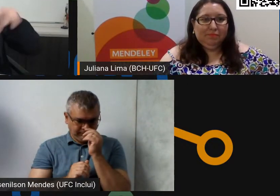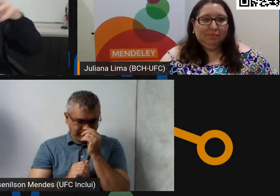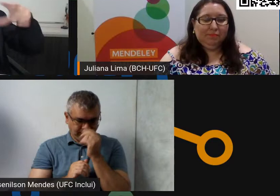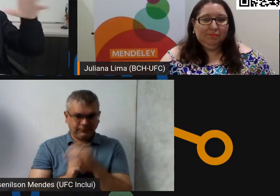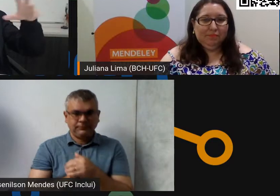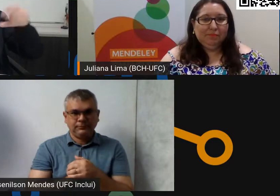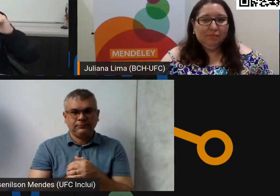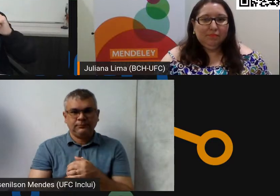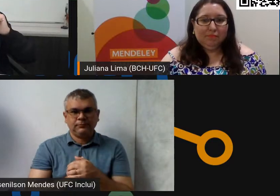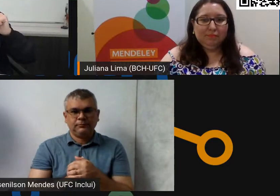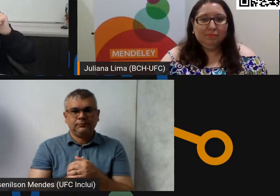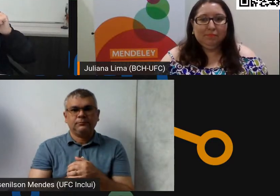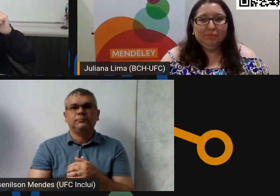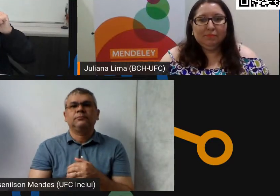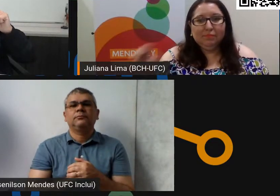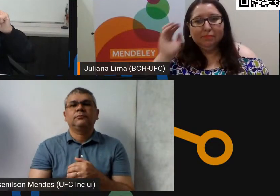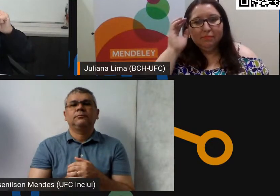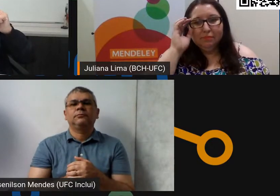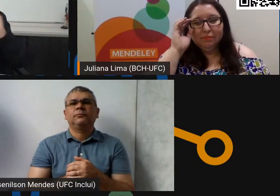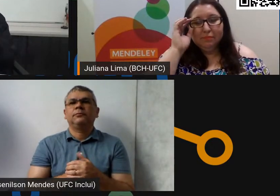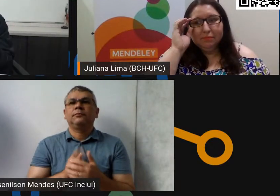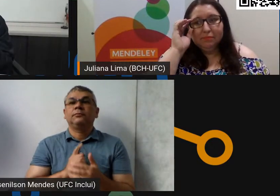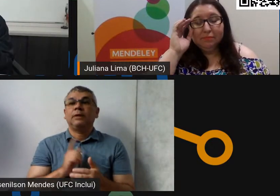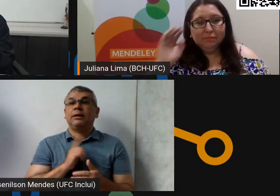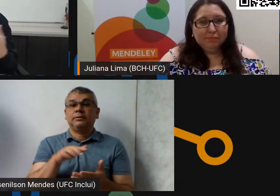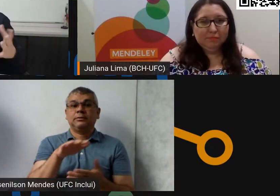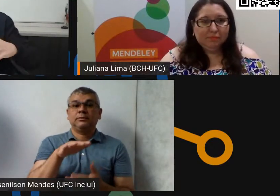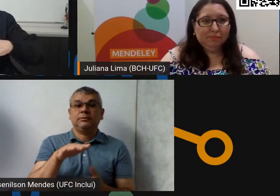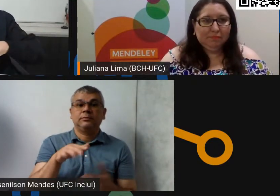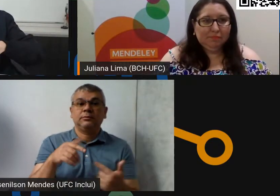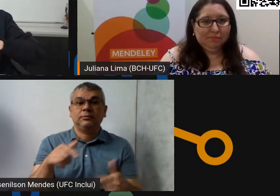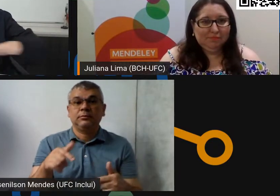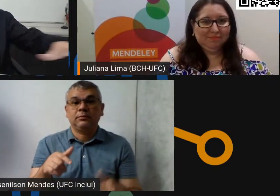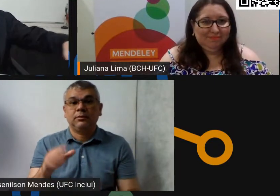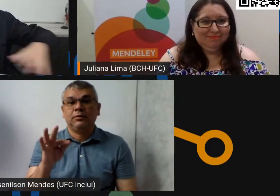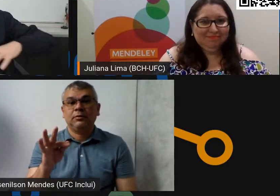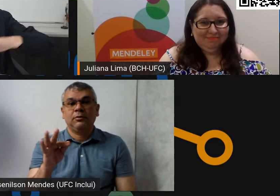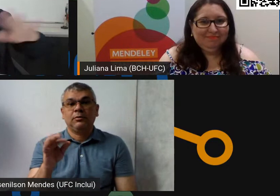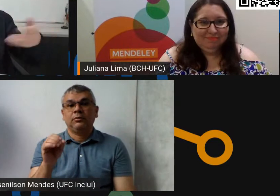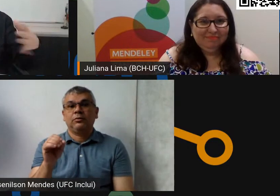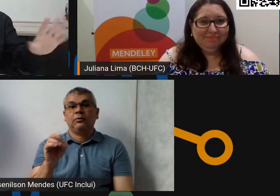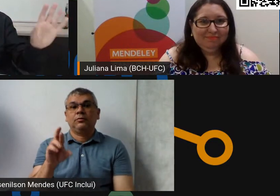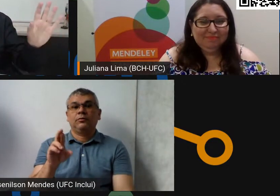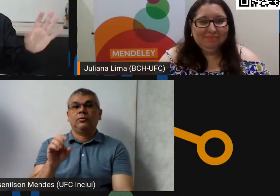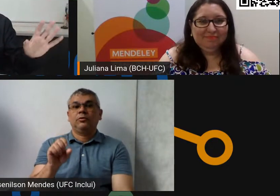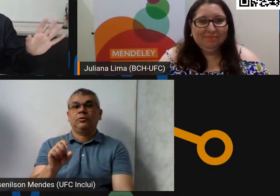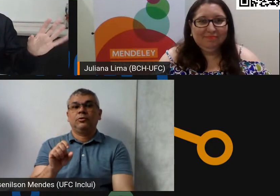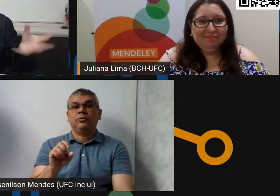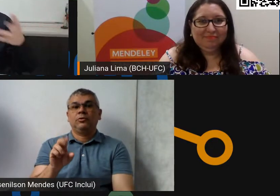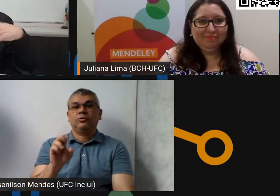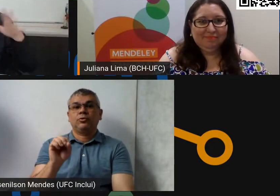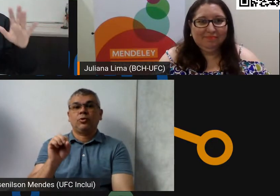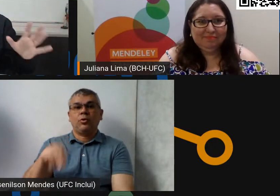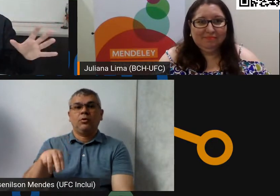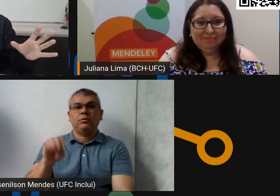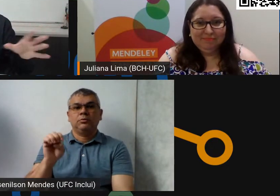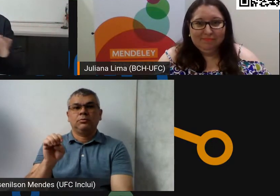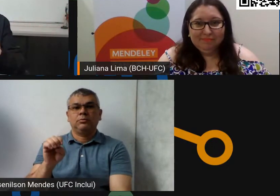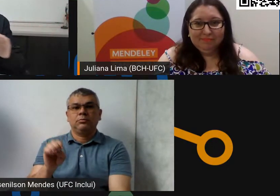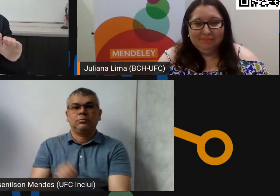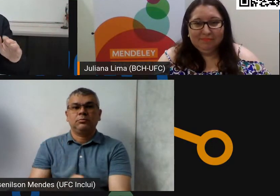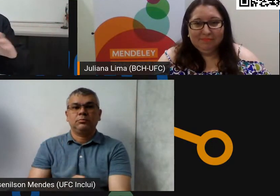tem trabalhos gerais dentro de cada área, mas assim... Ó, a PLOS ONE, uma revista que está disponível, você abre o computador e está lá. Você pode baixar